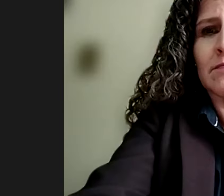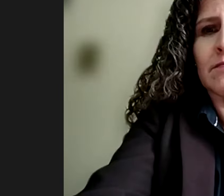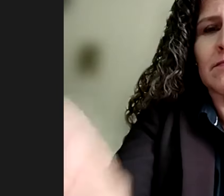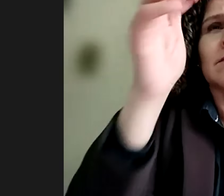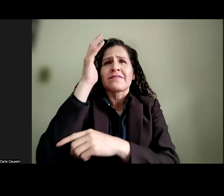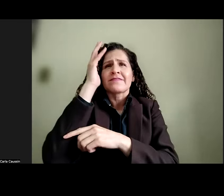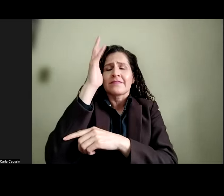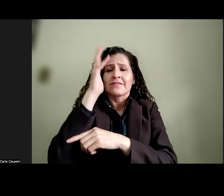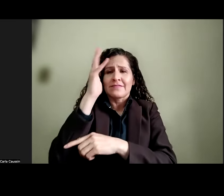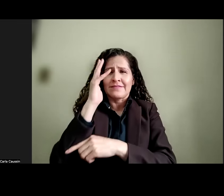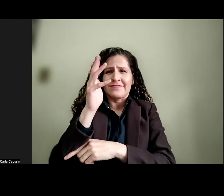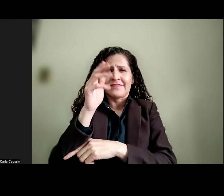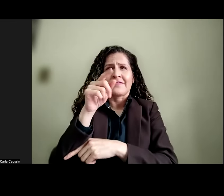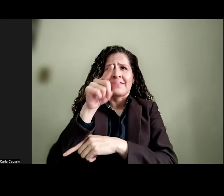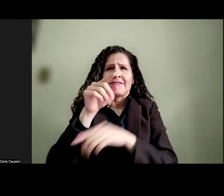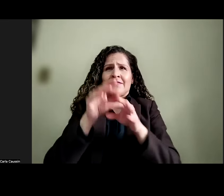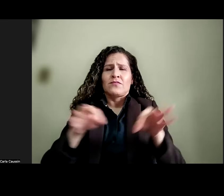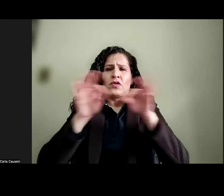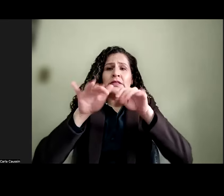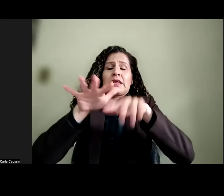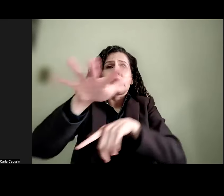para poder dar esta exposición.